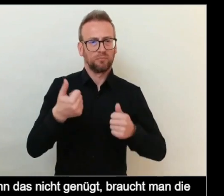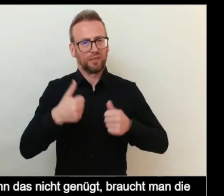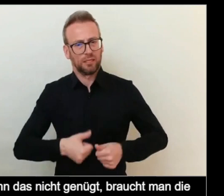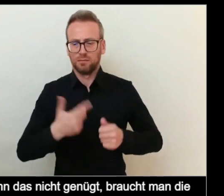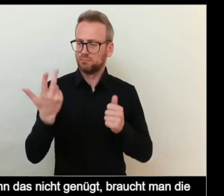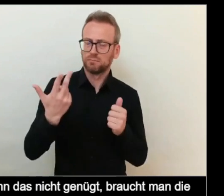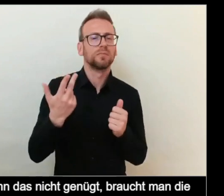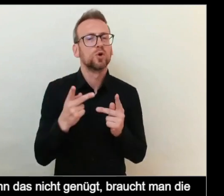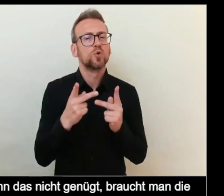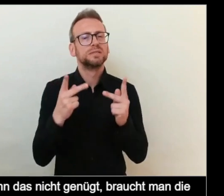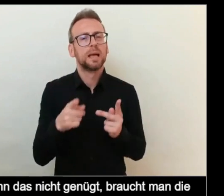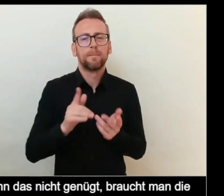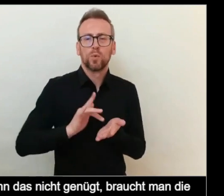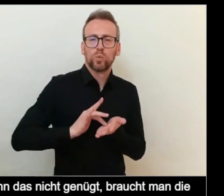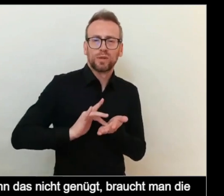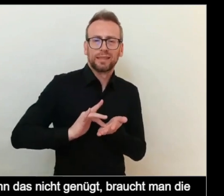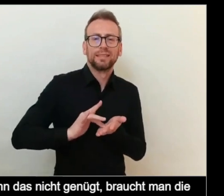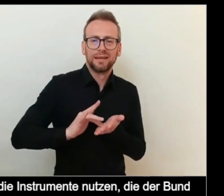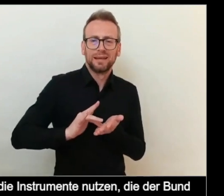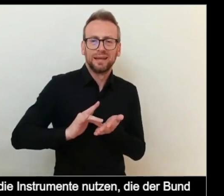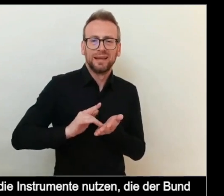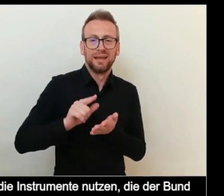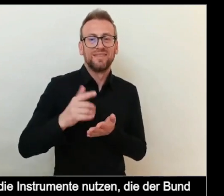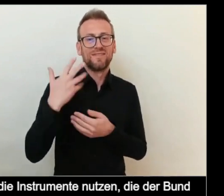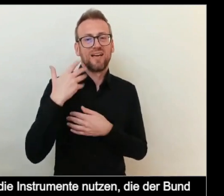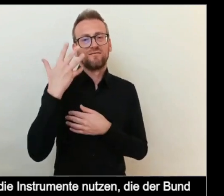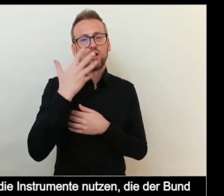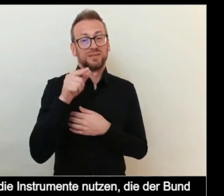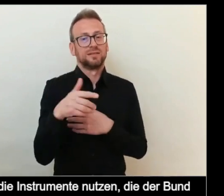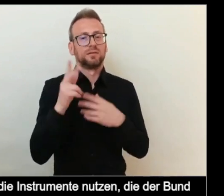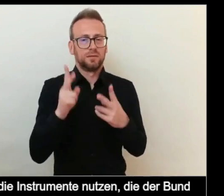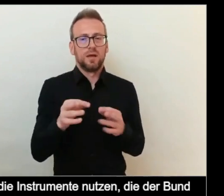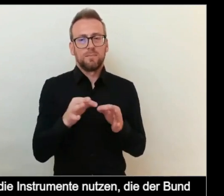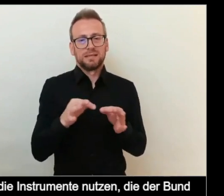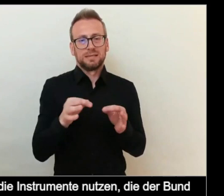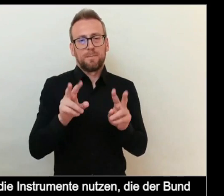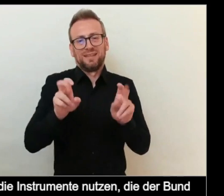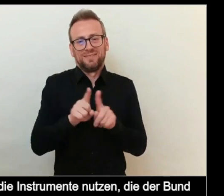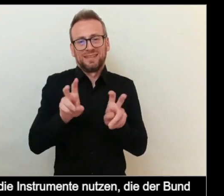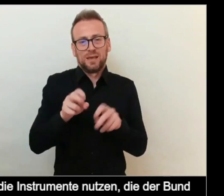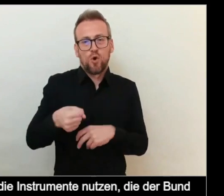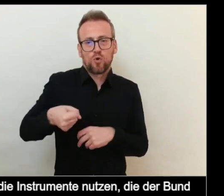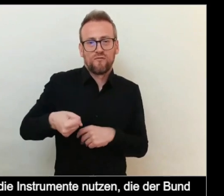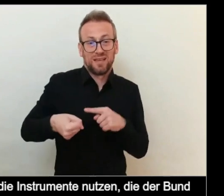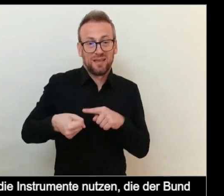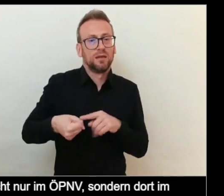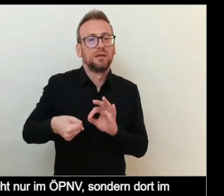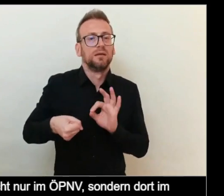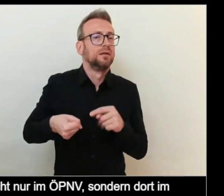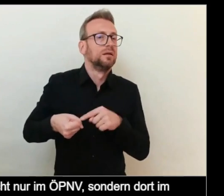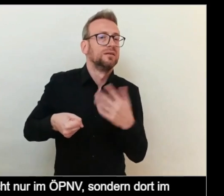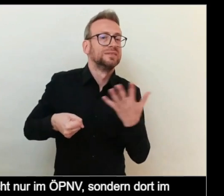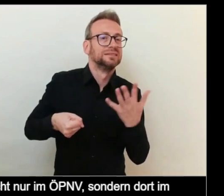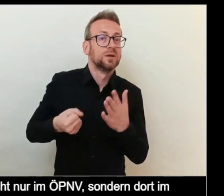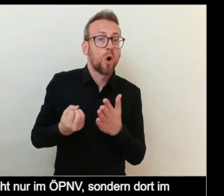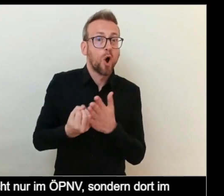trennscharf für die Kreisverwaltungsgebiete, also für den Landkreis. Wahrscheinlich könnte man theoretisch jetzt einen Sammelbeschluss machen, wo man 96 Kreisverwaltungsbehörden